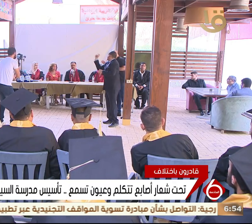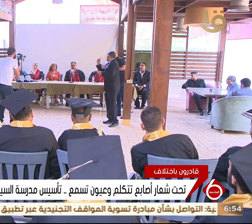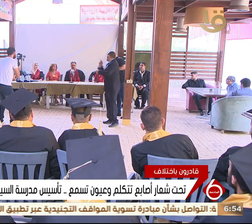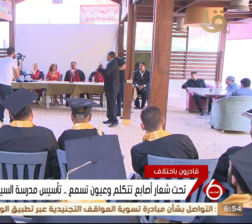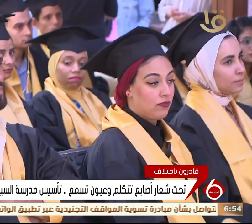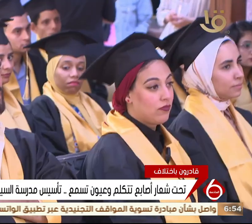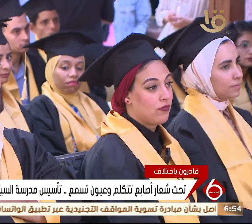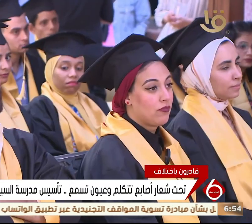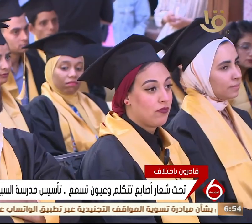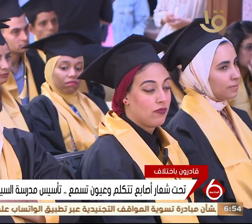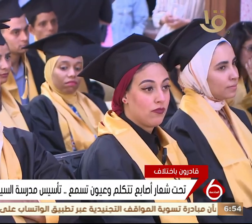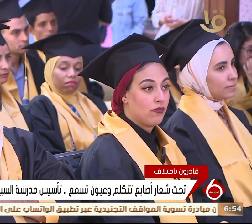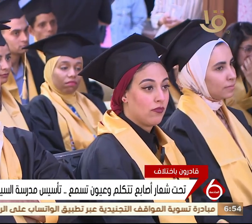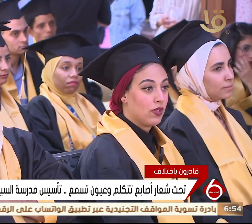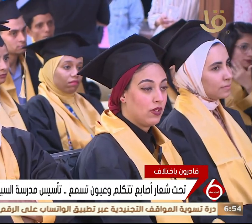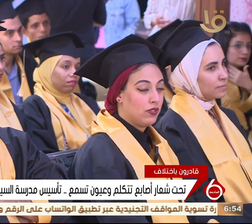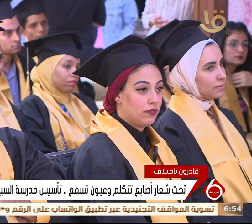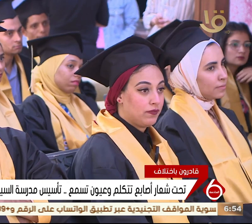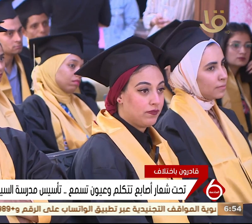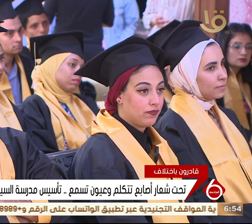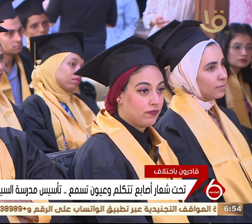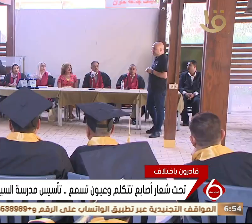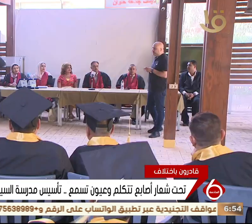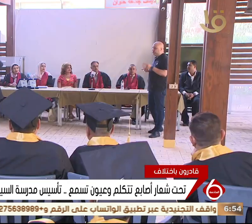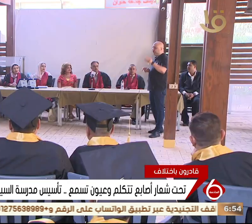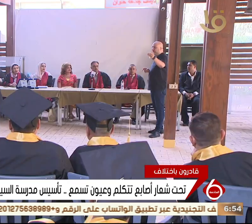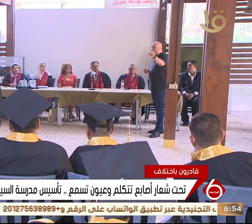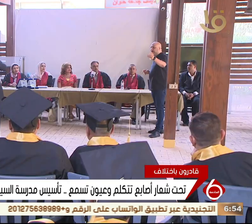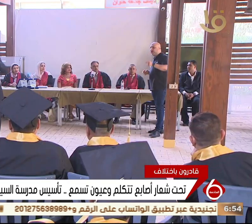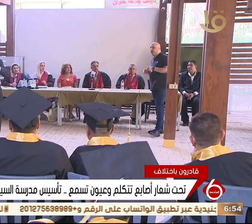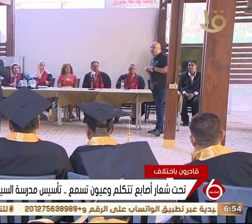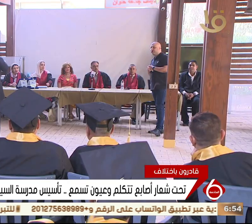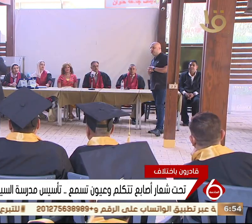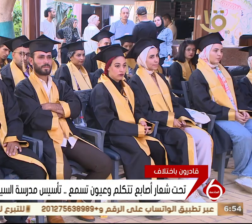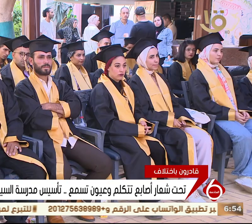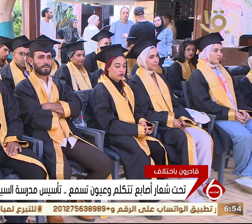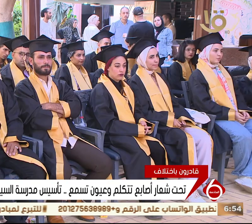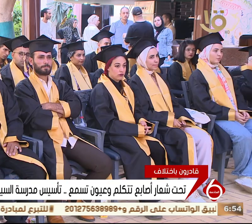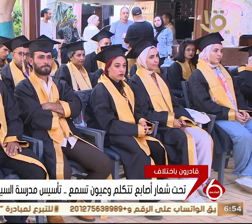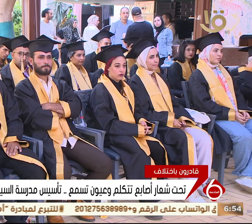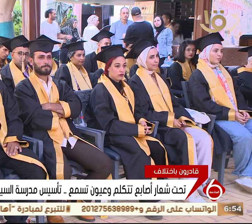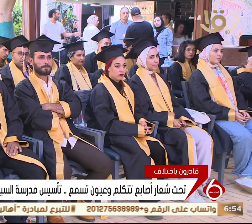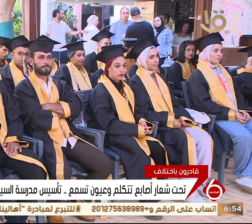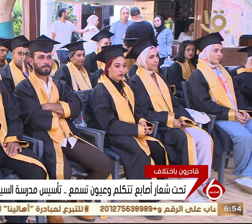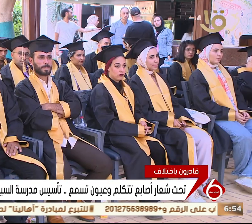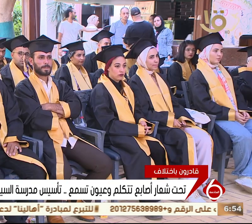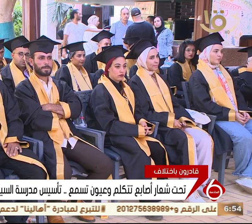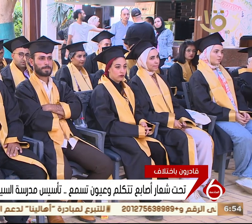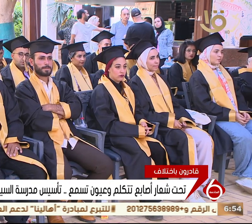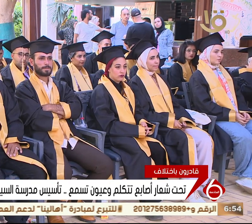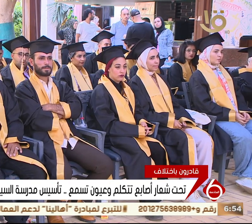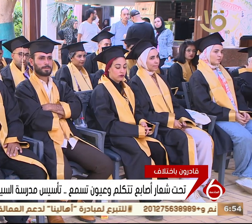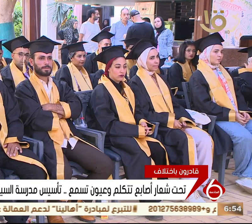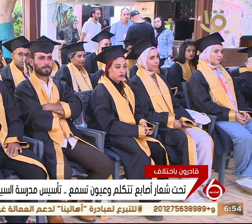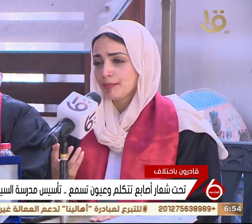والاصرار جاءنا الطالبه الحاصله على المركز الثاني برفقه والثلاثين طالبا من ذوي اله